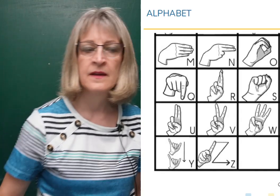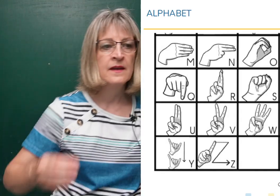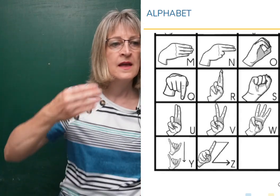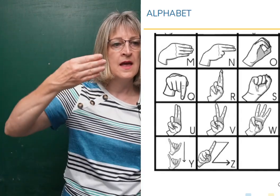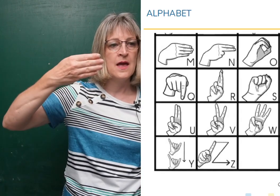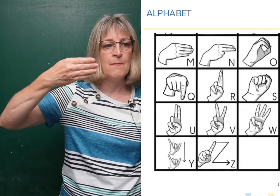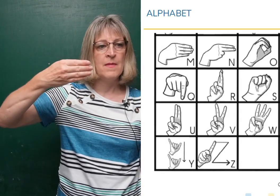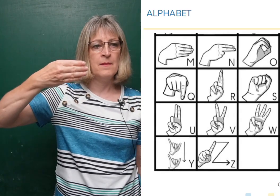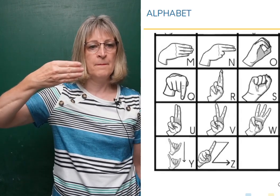M,